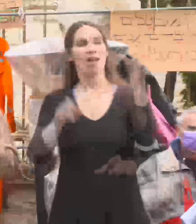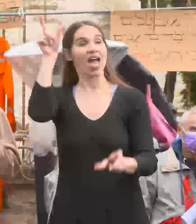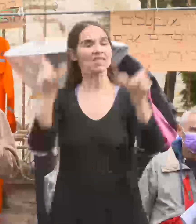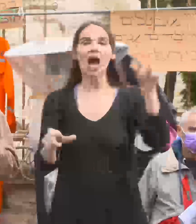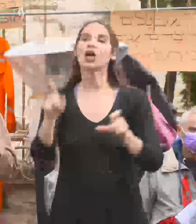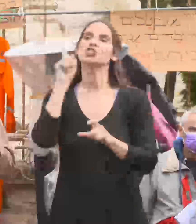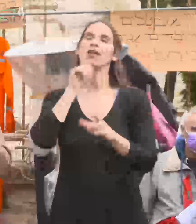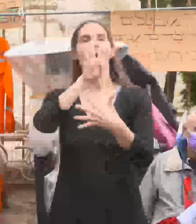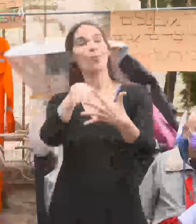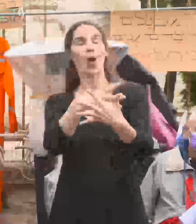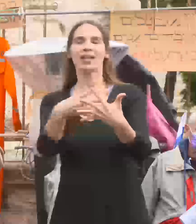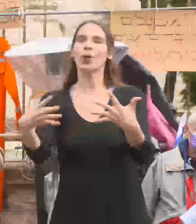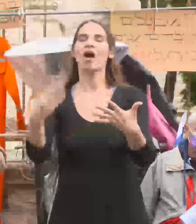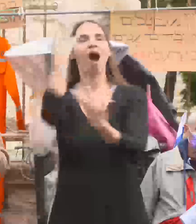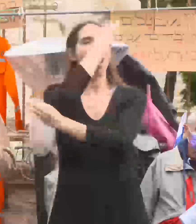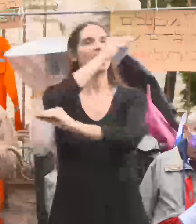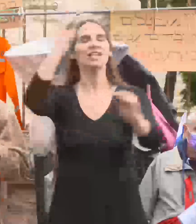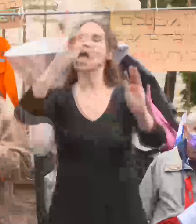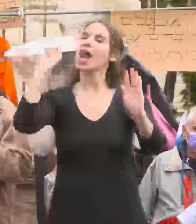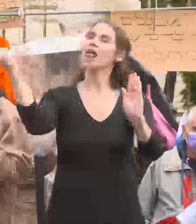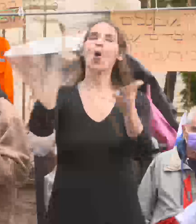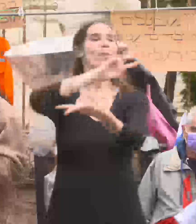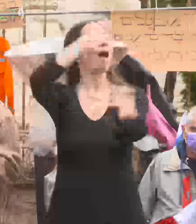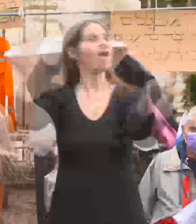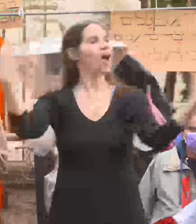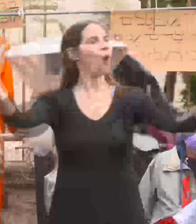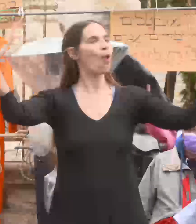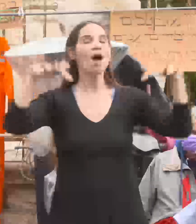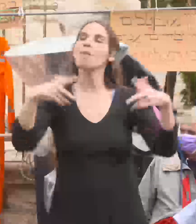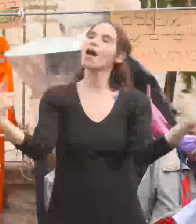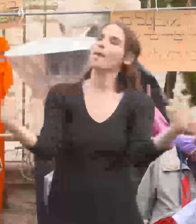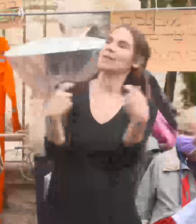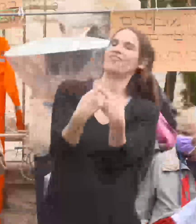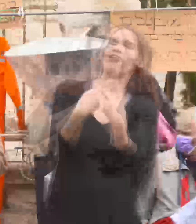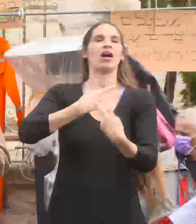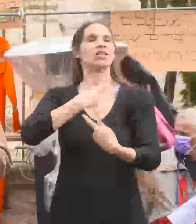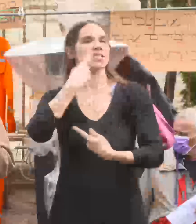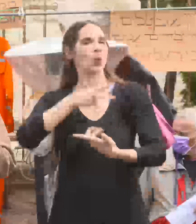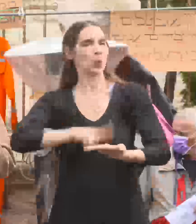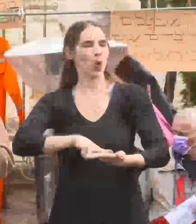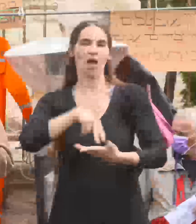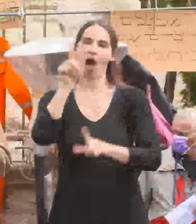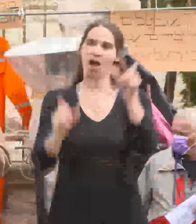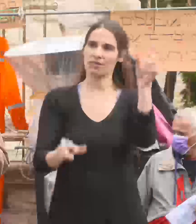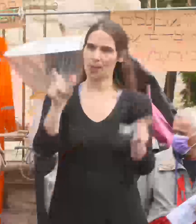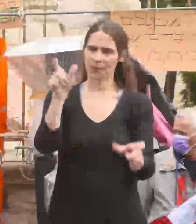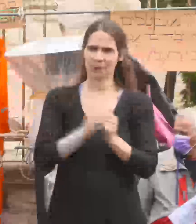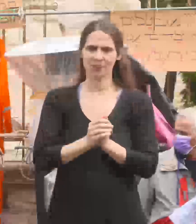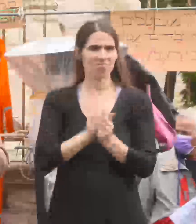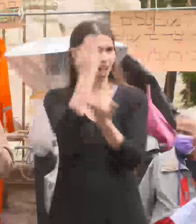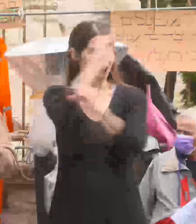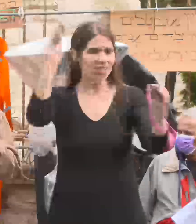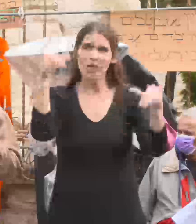הנקרא בפואטיות, ההכרזה לכל באי העולם בדבר זכויות האדם. להכרזה הזו אין תוקף